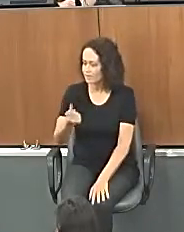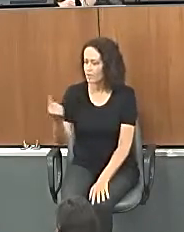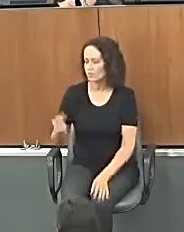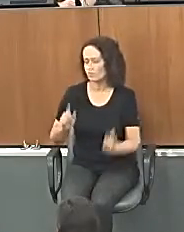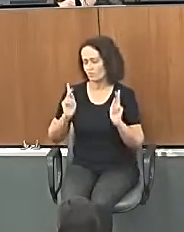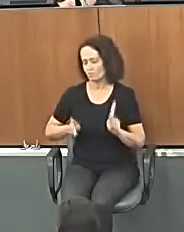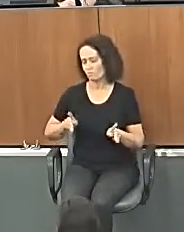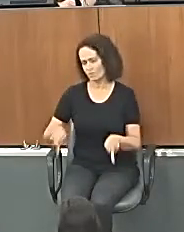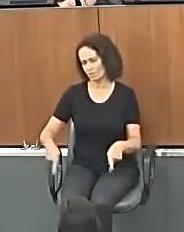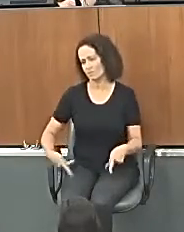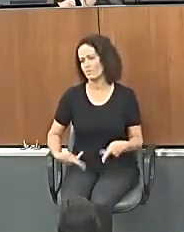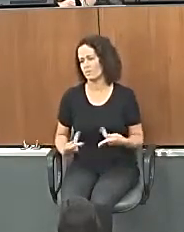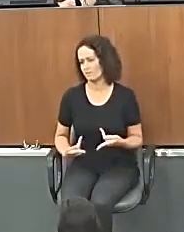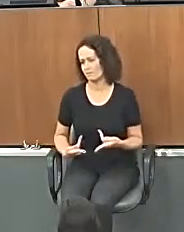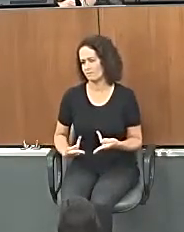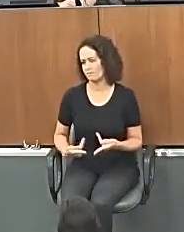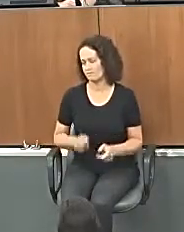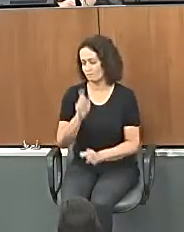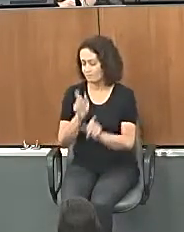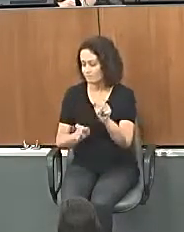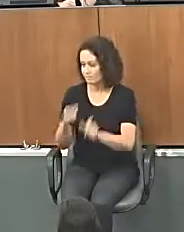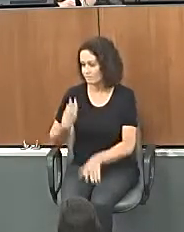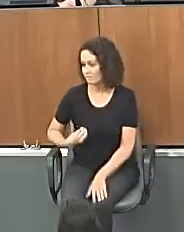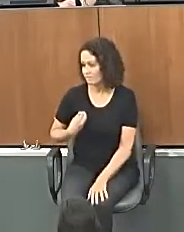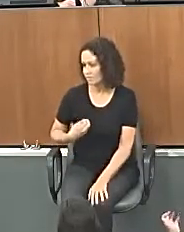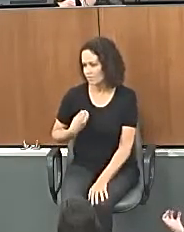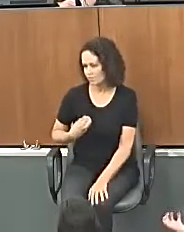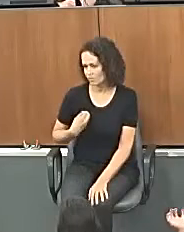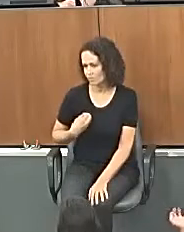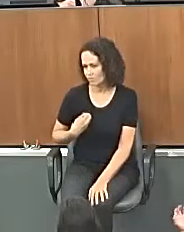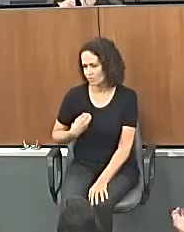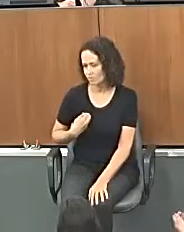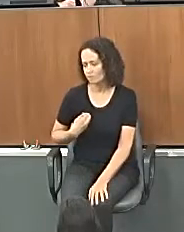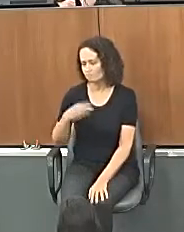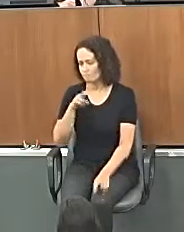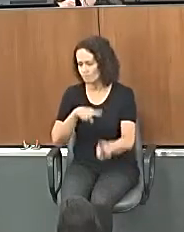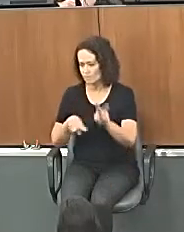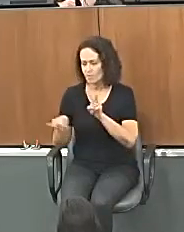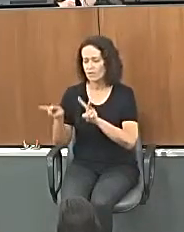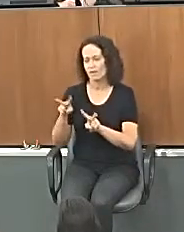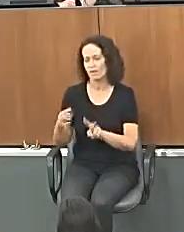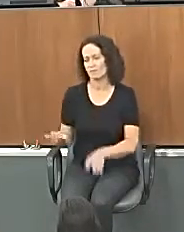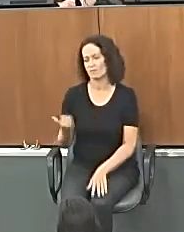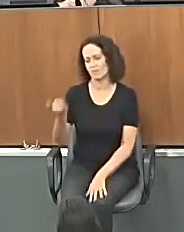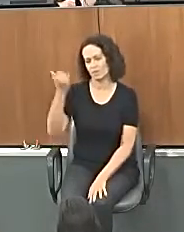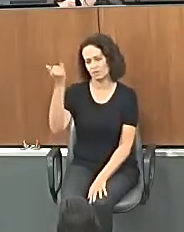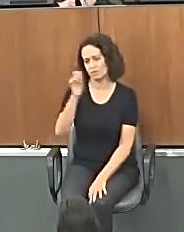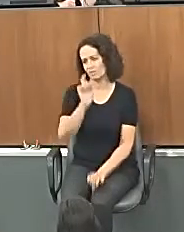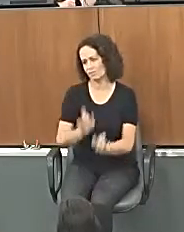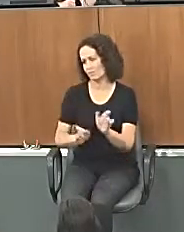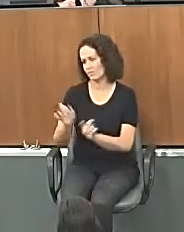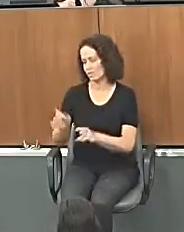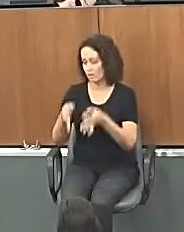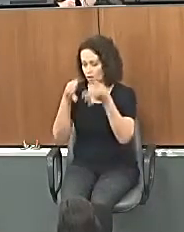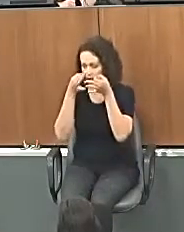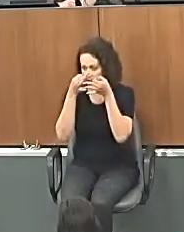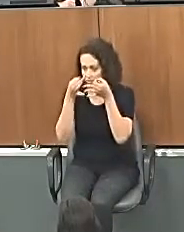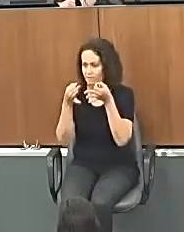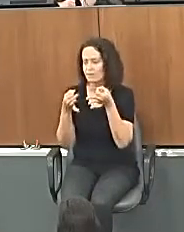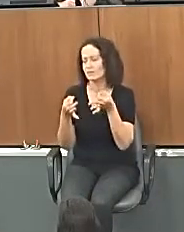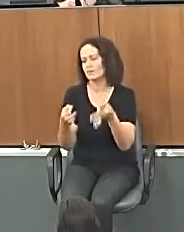humano vidas nós temos que ter um olhar diferenciado para isso nós temos que estar atento isso